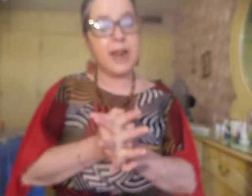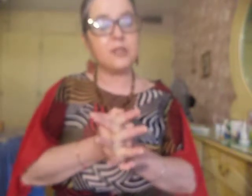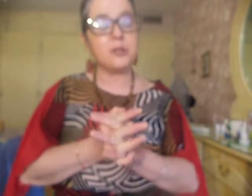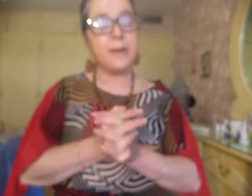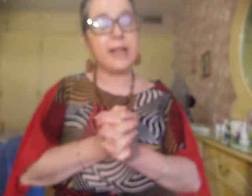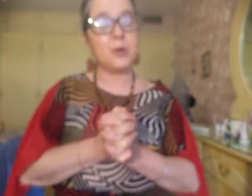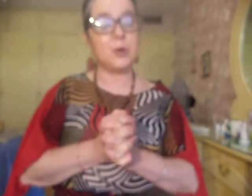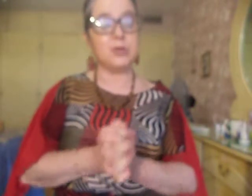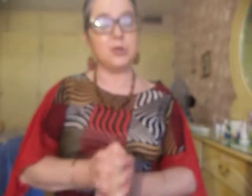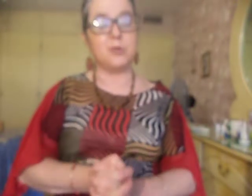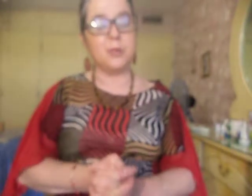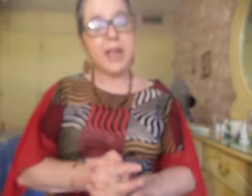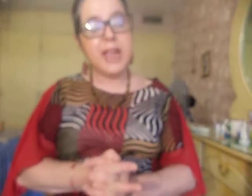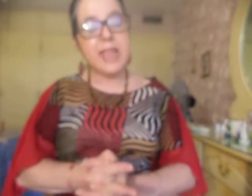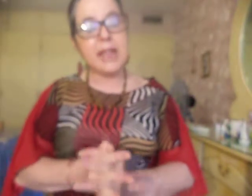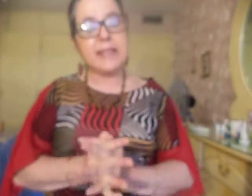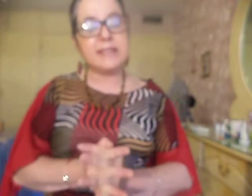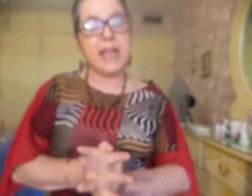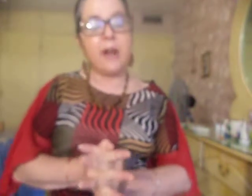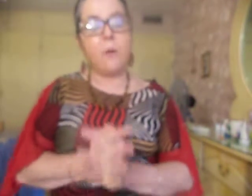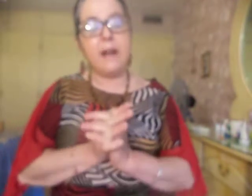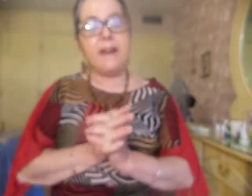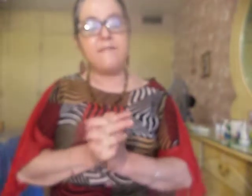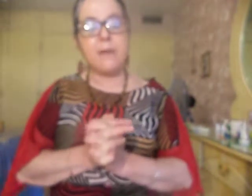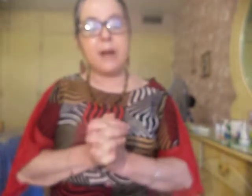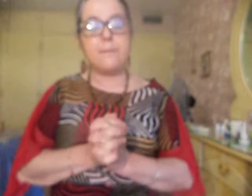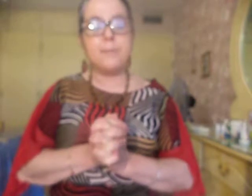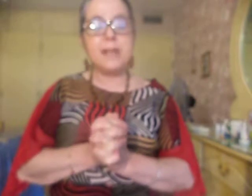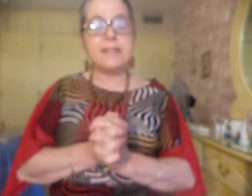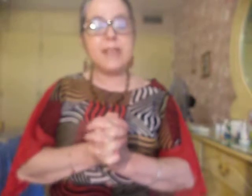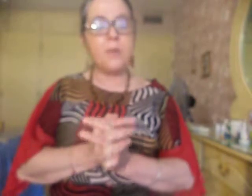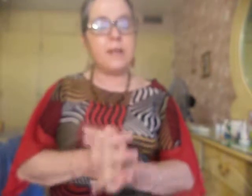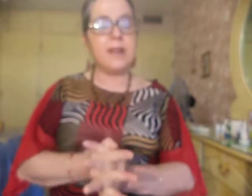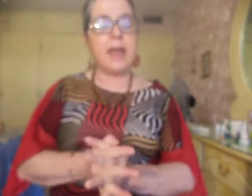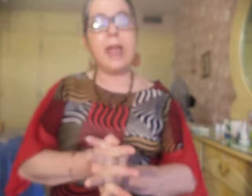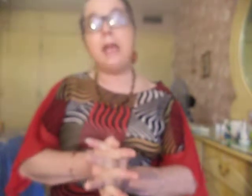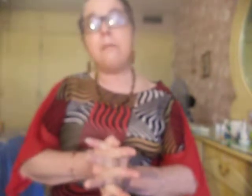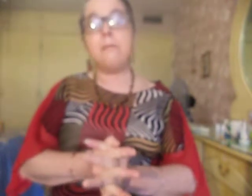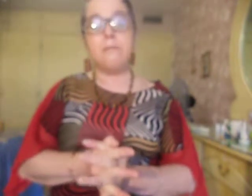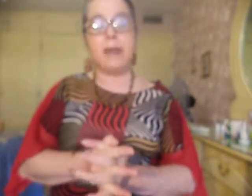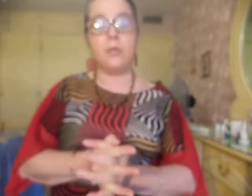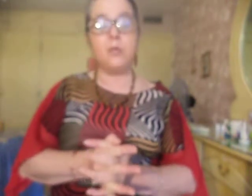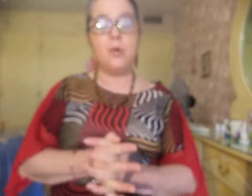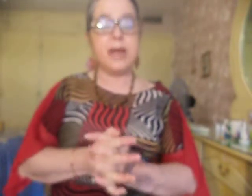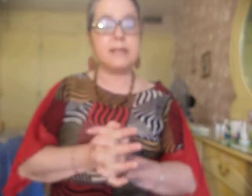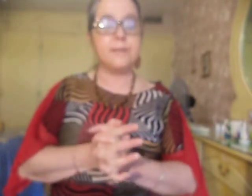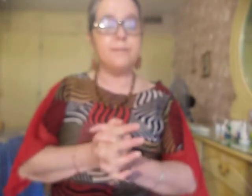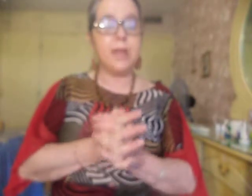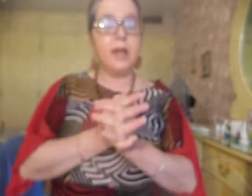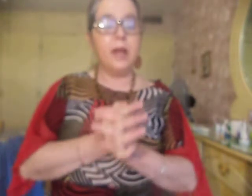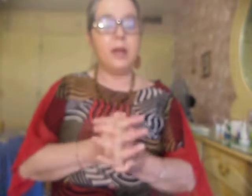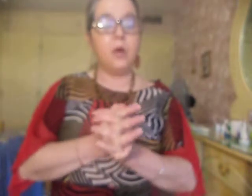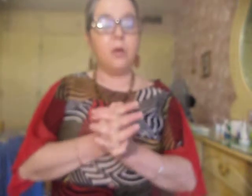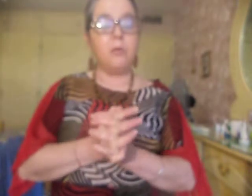carbohidratos para tu consumo. Y el tercero, la fibra, se encuentra en verduras